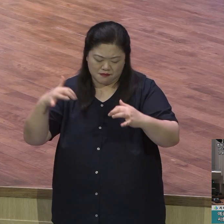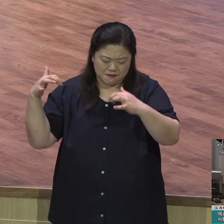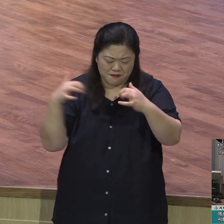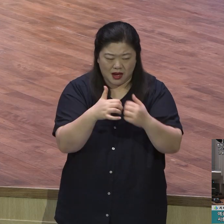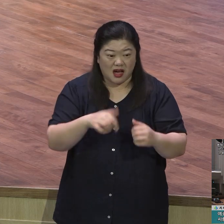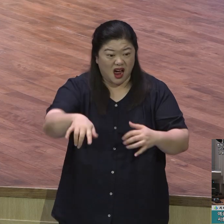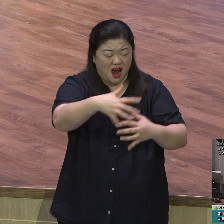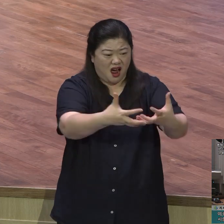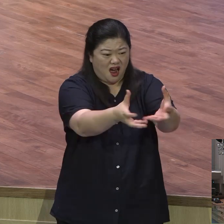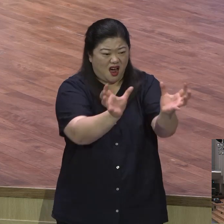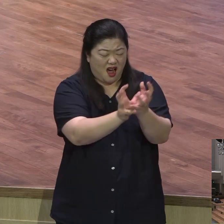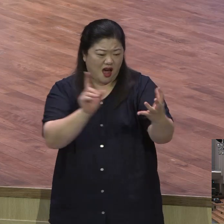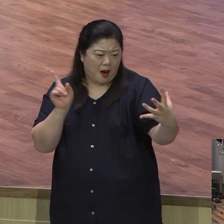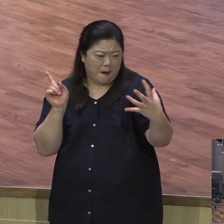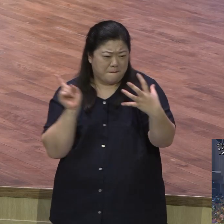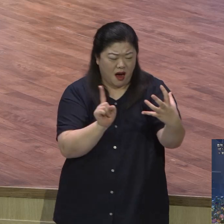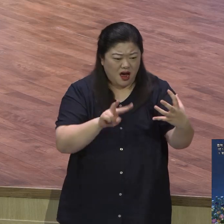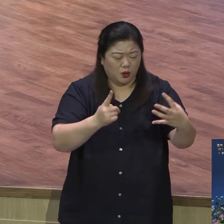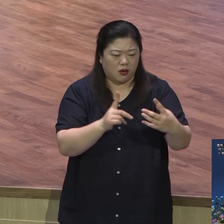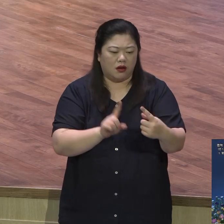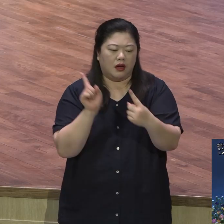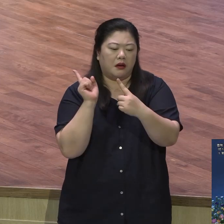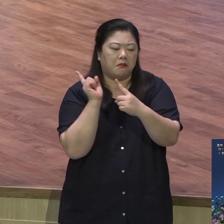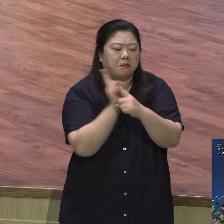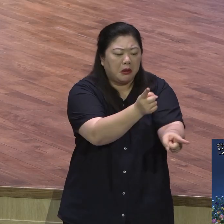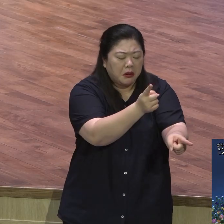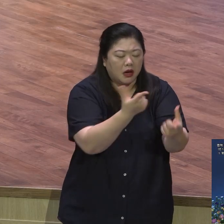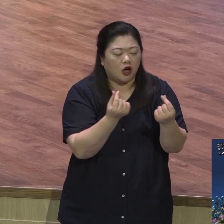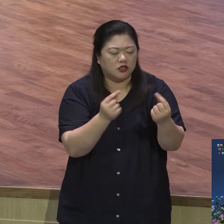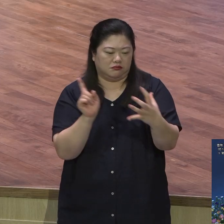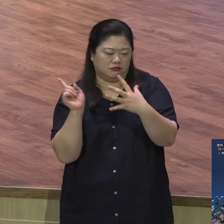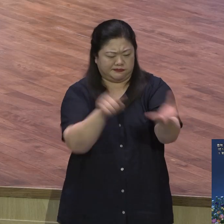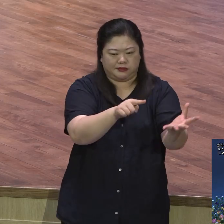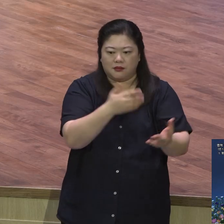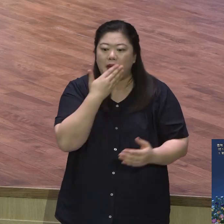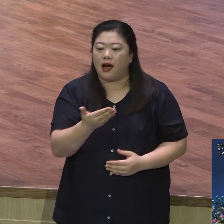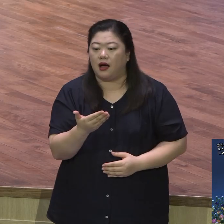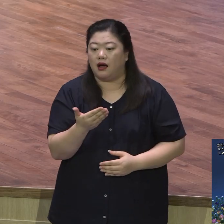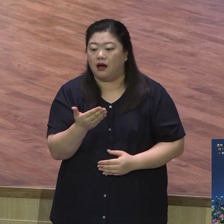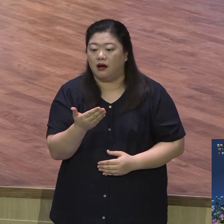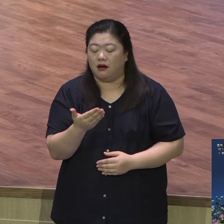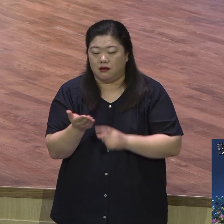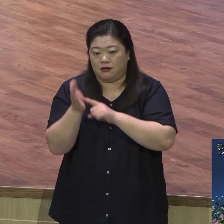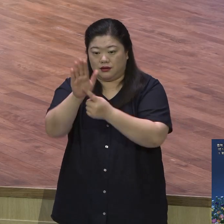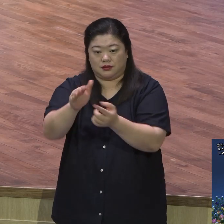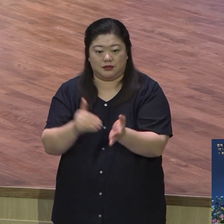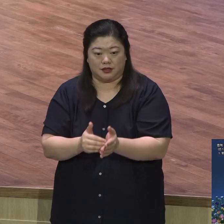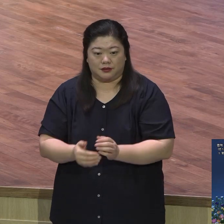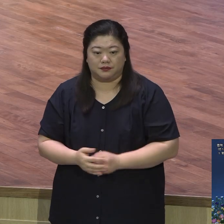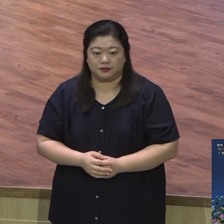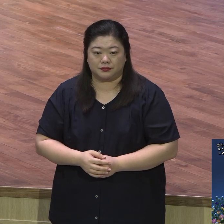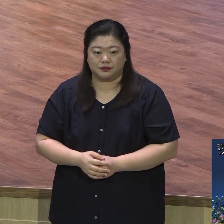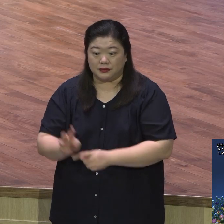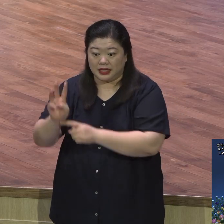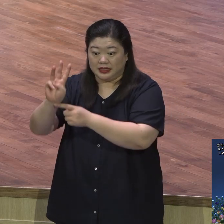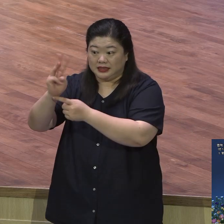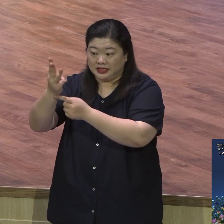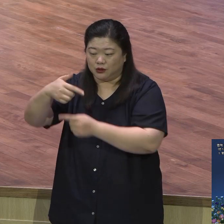한 사람 치듯 하리라. 내가 반드시 너와 함께 하겠다. 그래서 실제로 기도원과 300명 용사 300명이